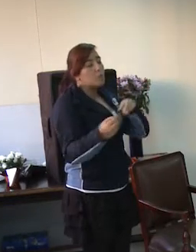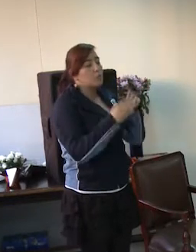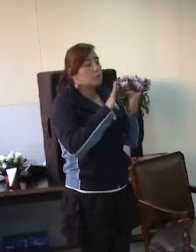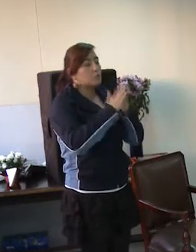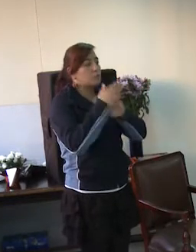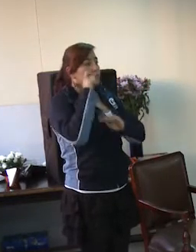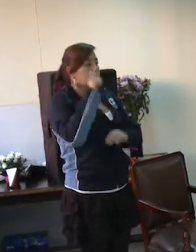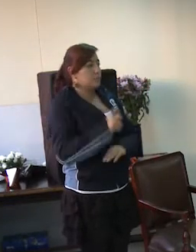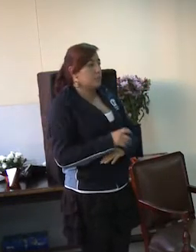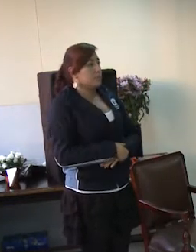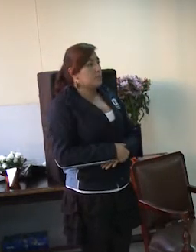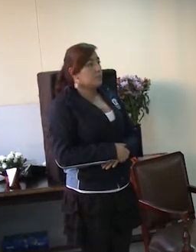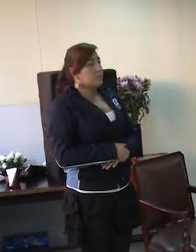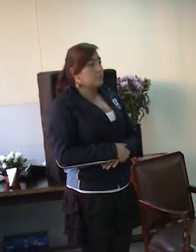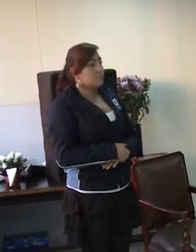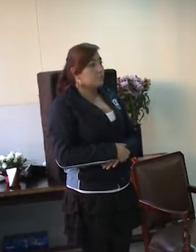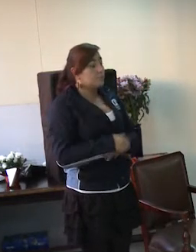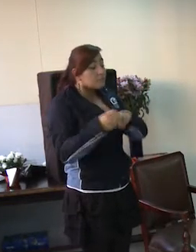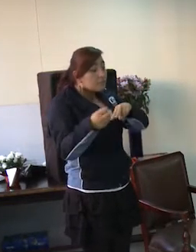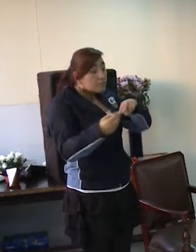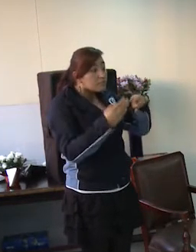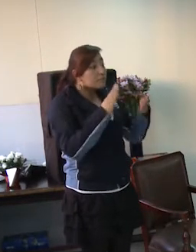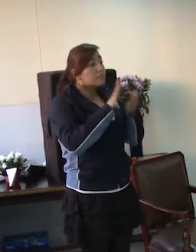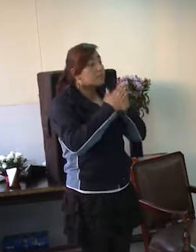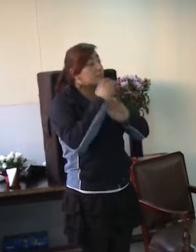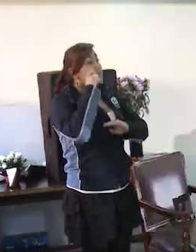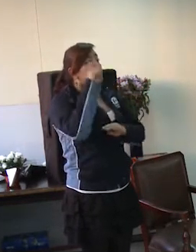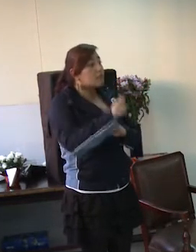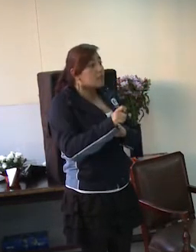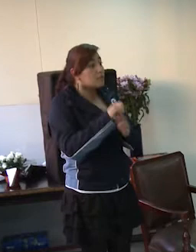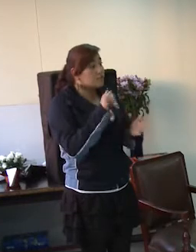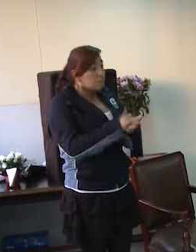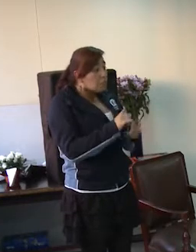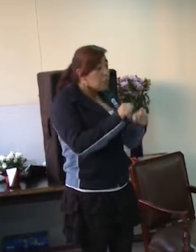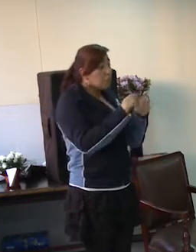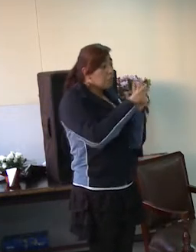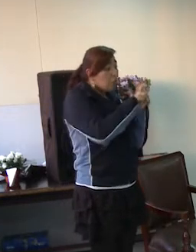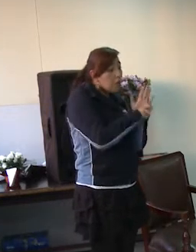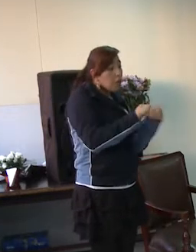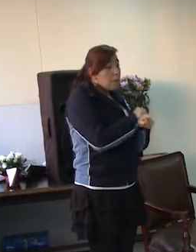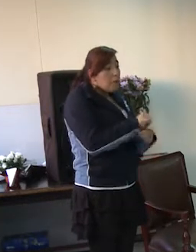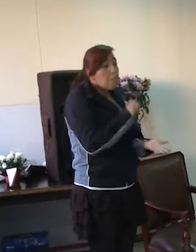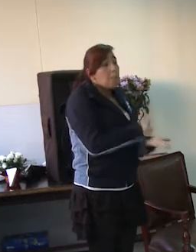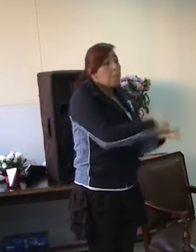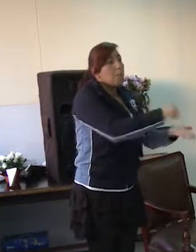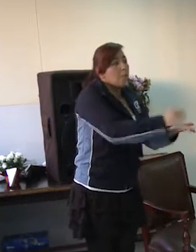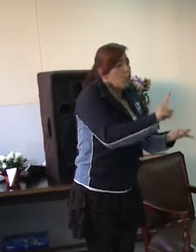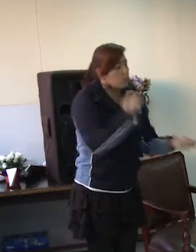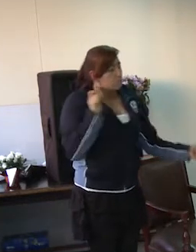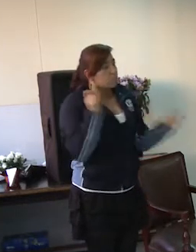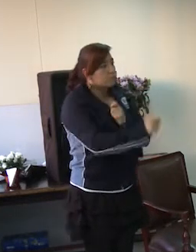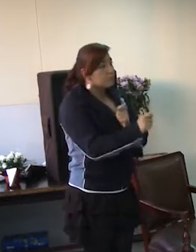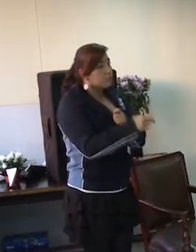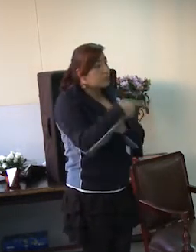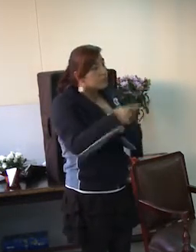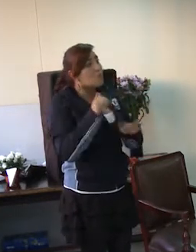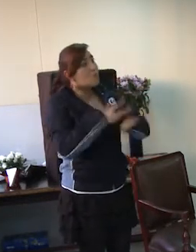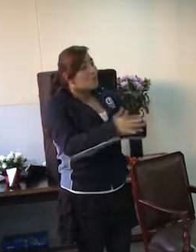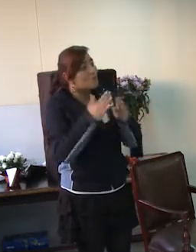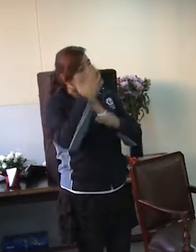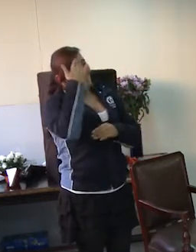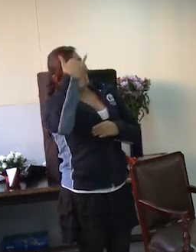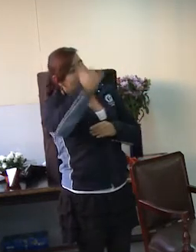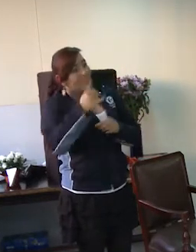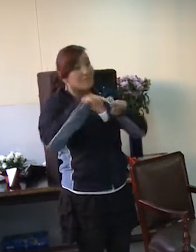comunitaria. La educación comunitaria rompe aquella dicotomía académica de la teoría y la práctica. De la academia se espera que sus debates y sus logros en